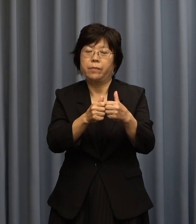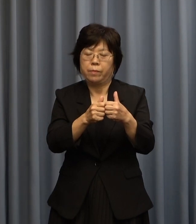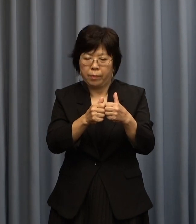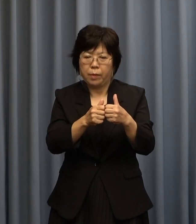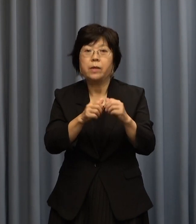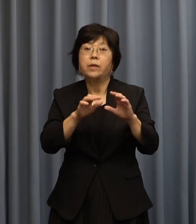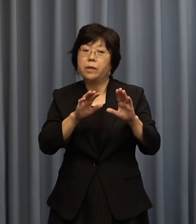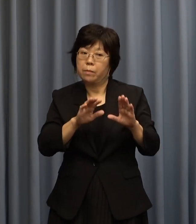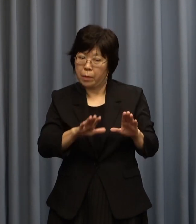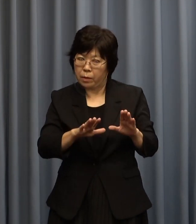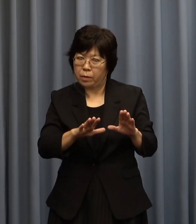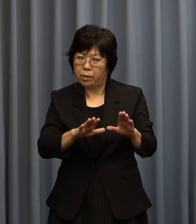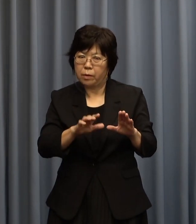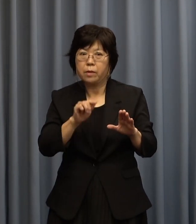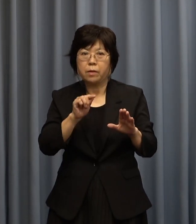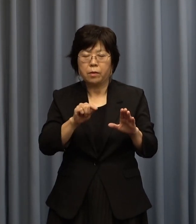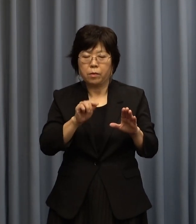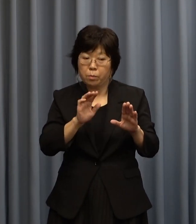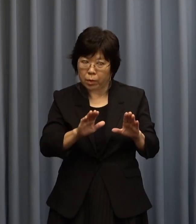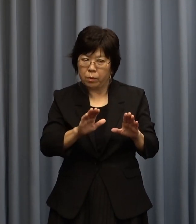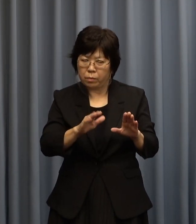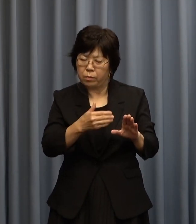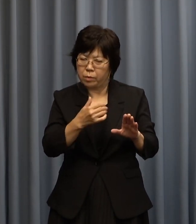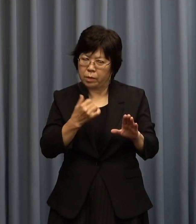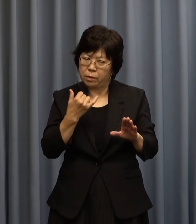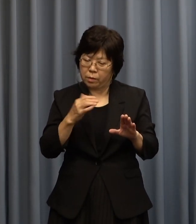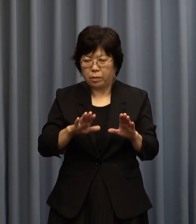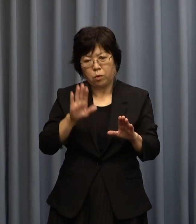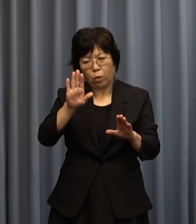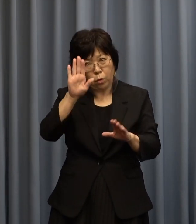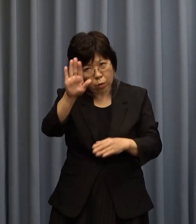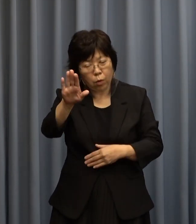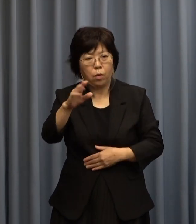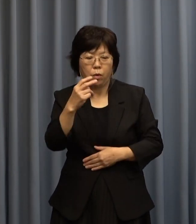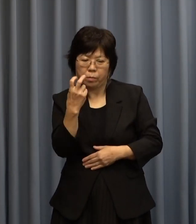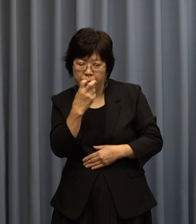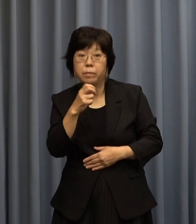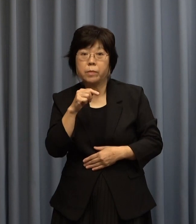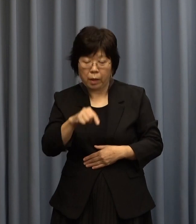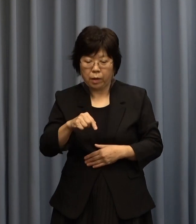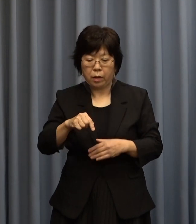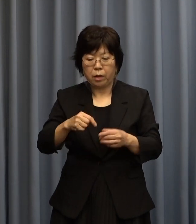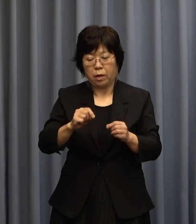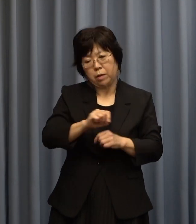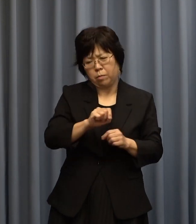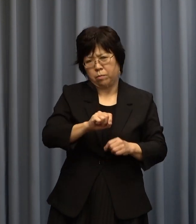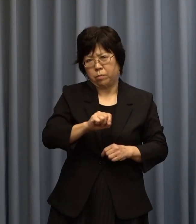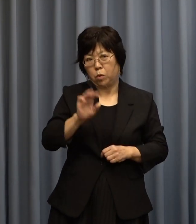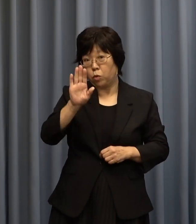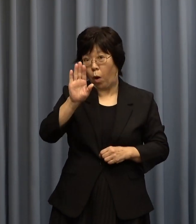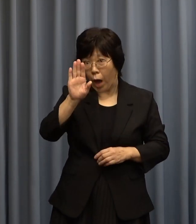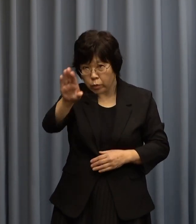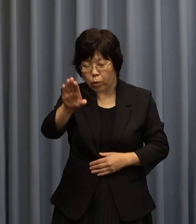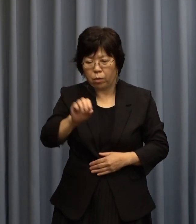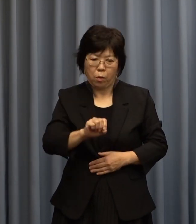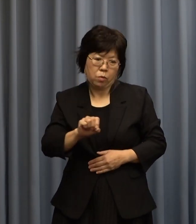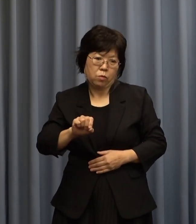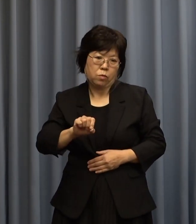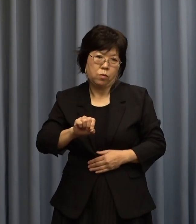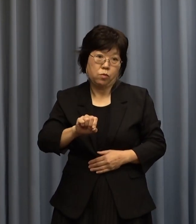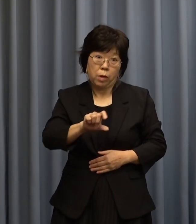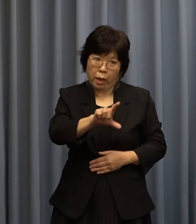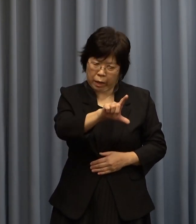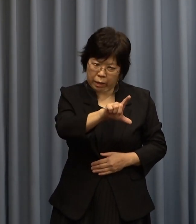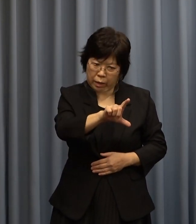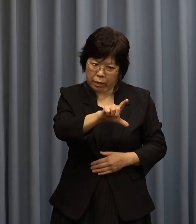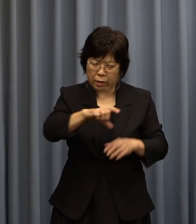上陽性者が増えた場合にはこれらの市についても、これは3市に限りませんについても、迅速に